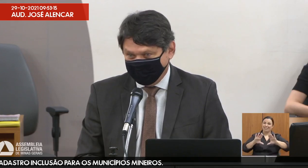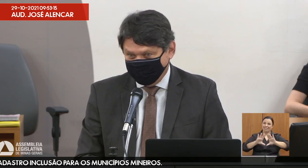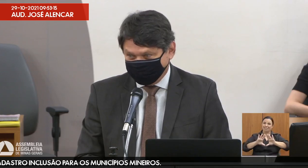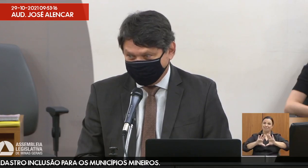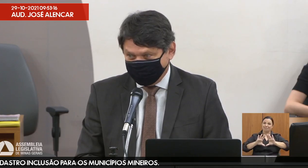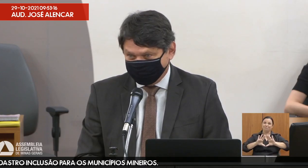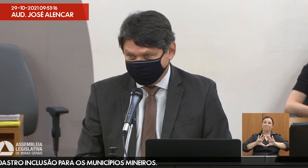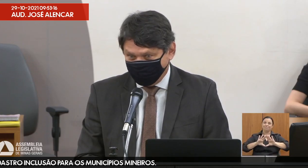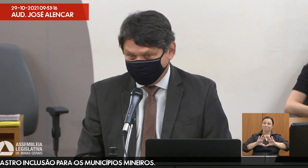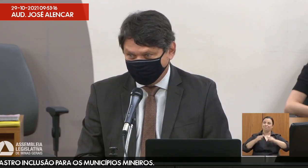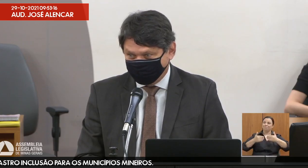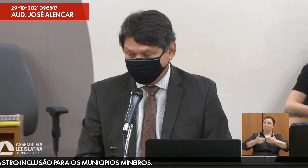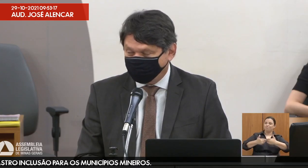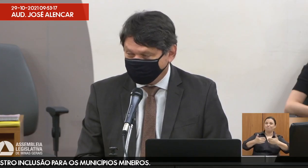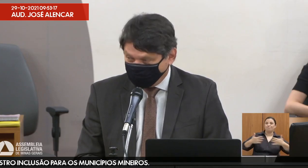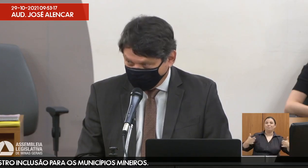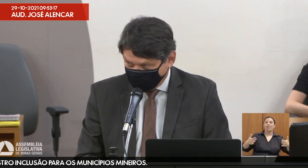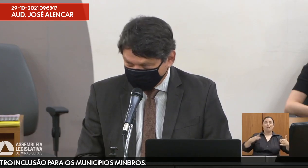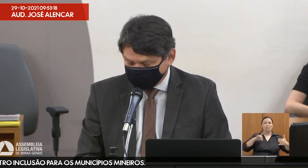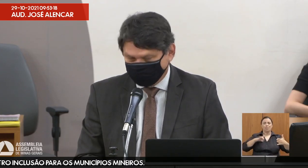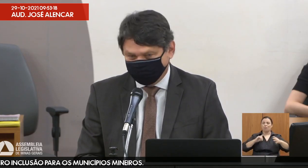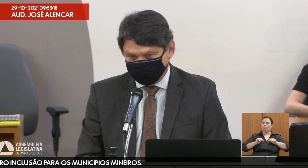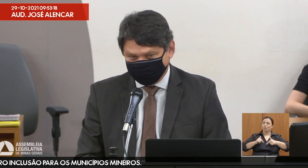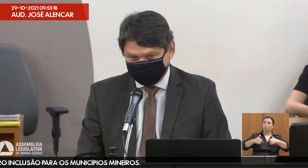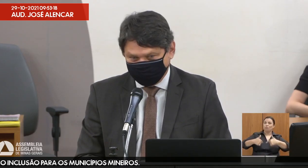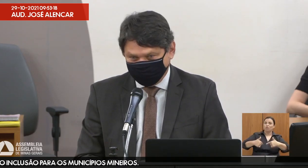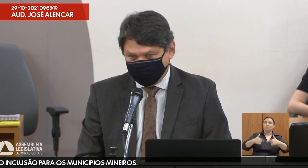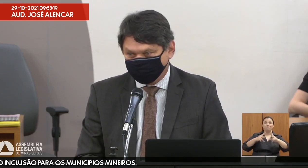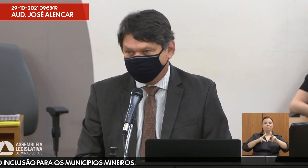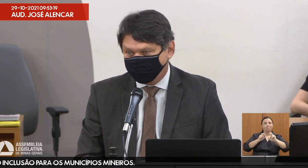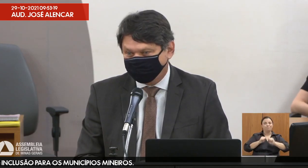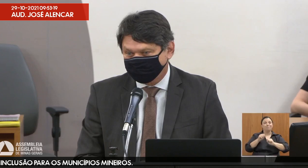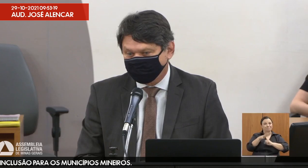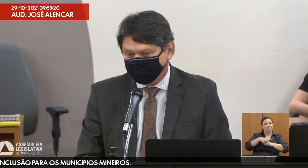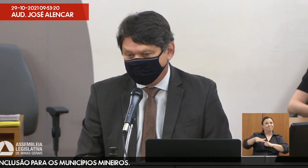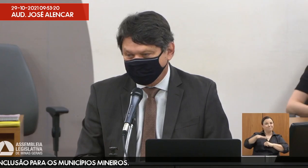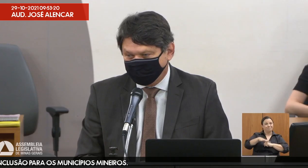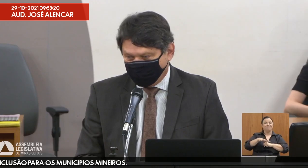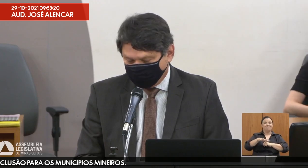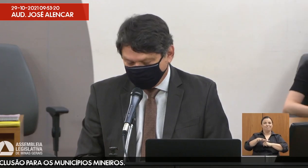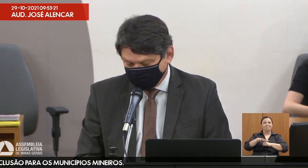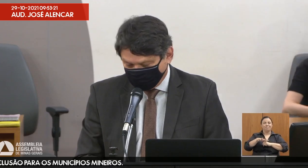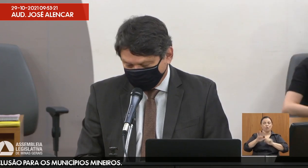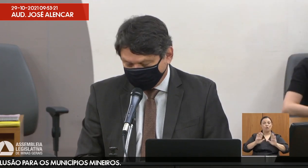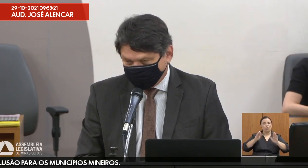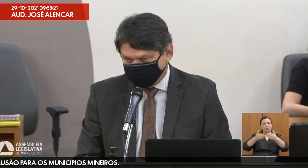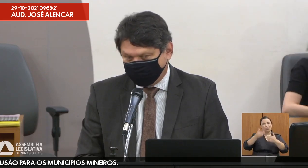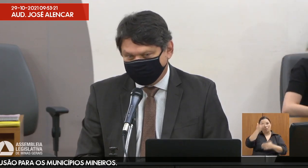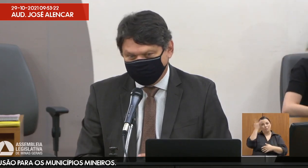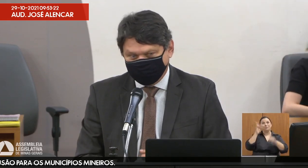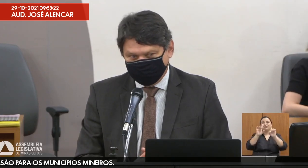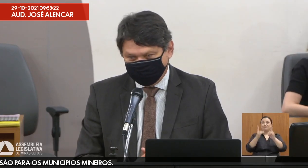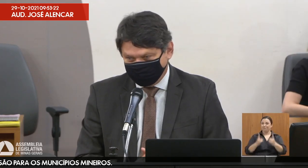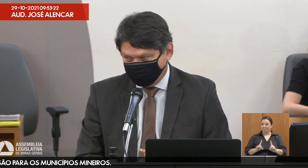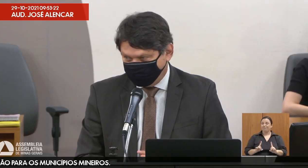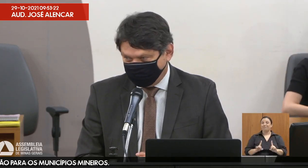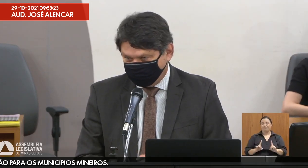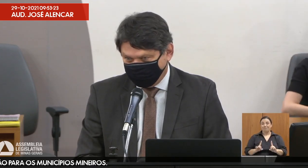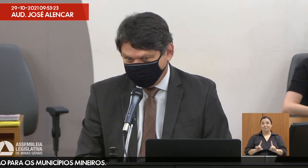essa casa tem uma atuação muito forte nesse segmento. Nós, os deputados aqui da Comissão de Defesa